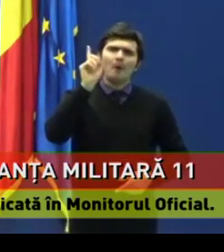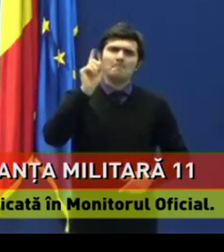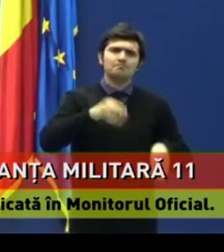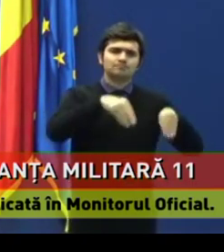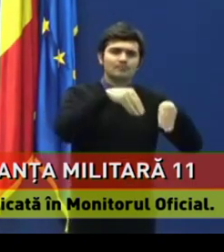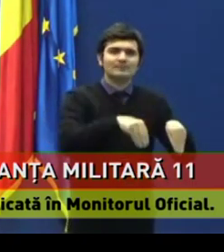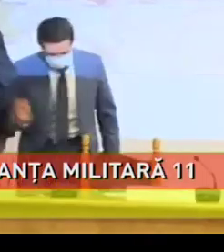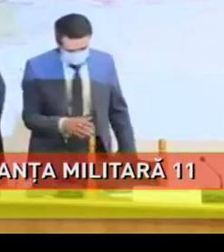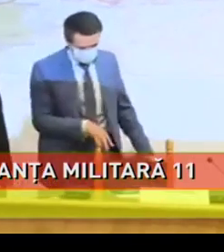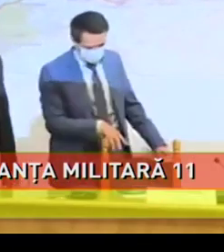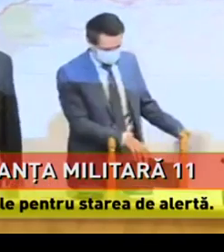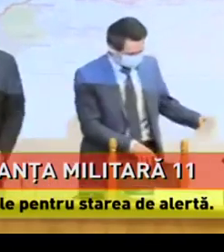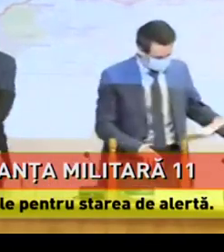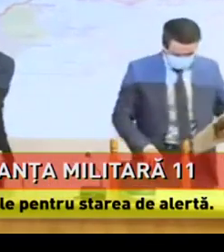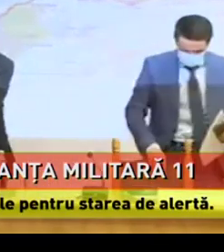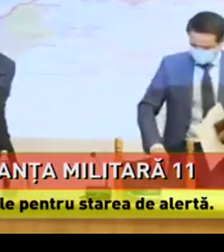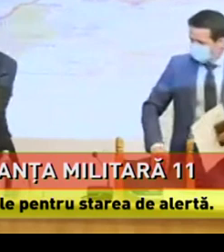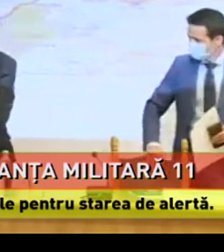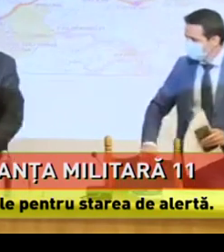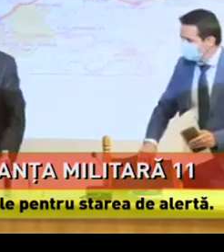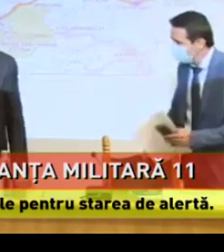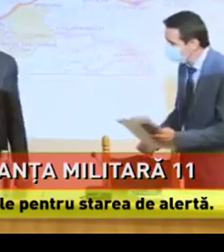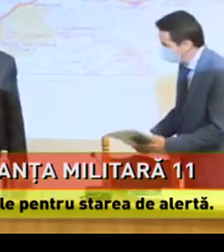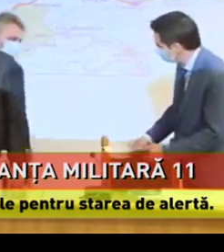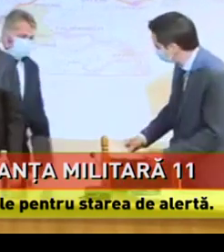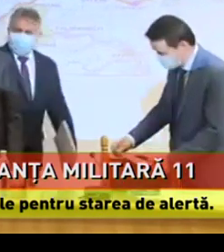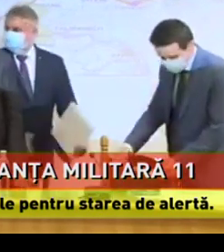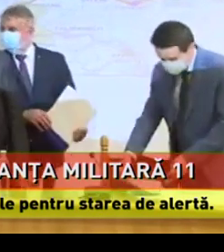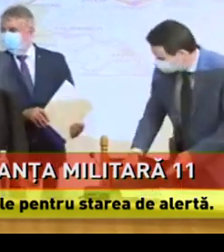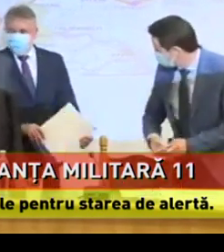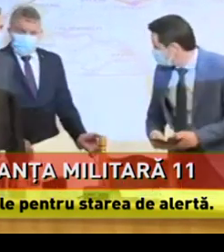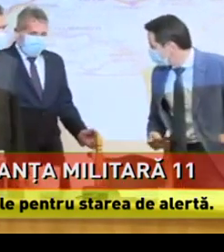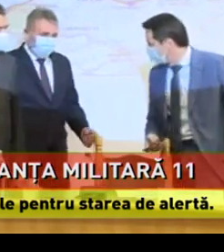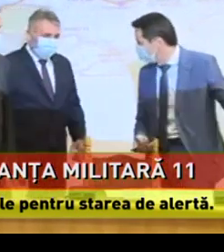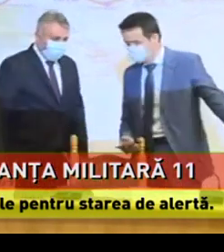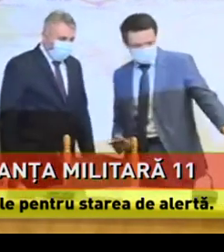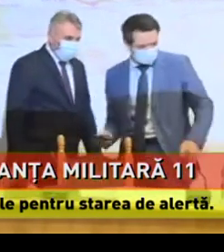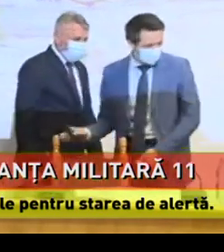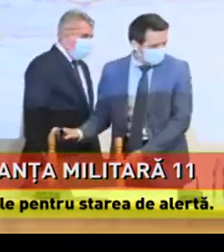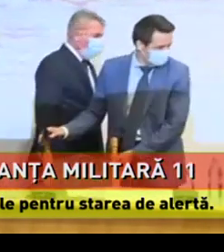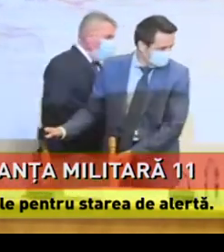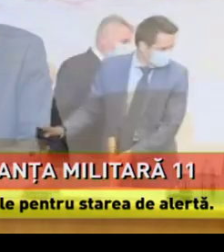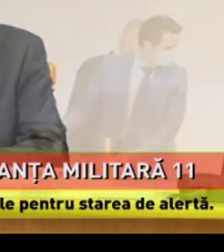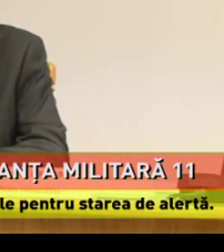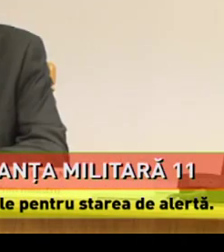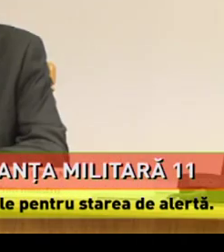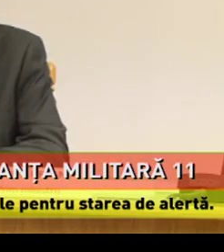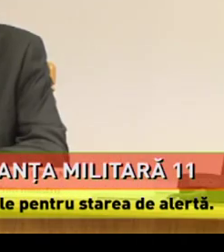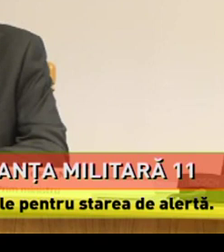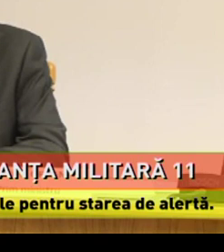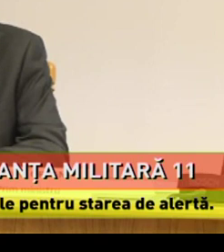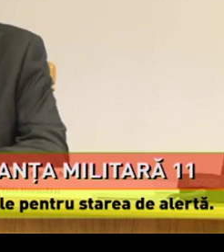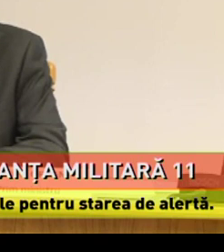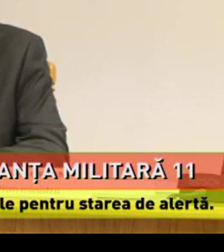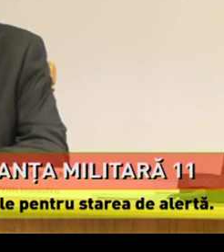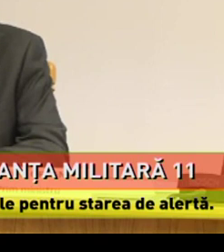starea de alertă. Premierul Ludovic Orban a declarat că joi va fi adoptată o ordonanță de urgență privind măsurile din perioada stării de urgență